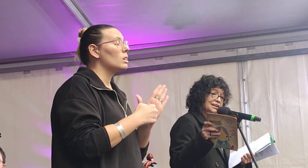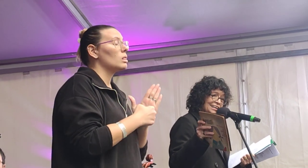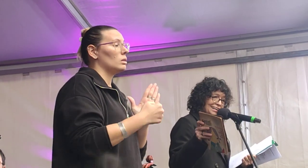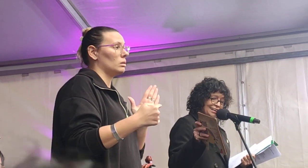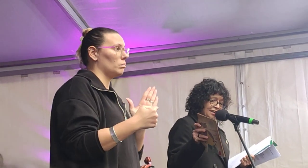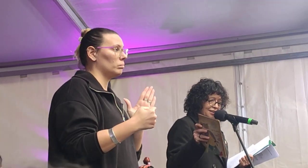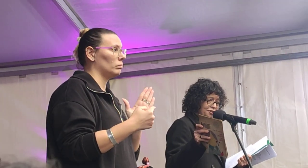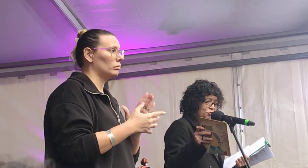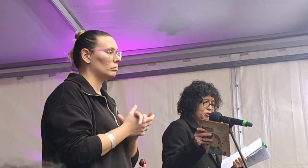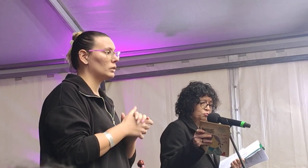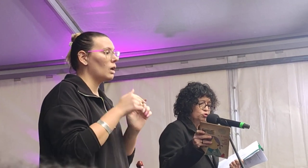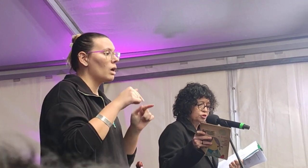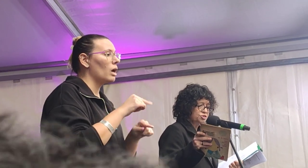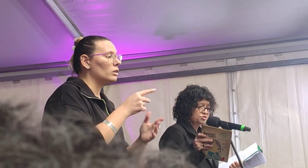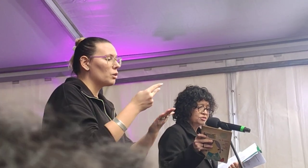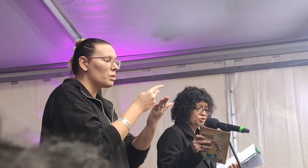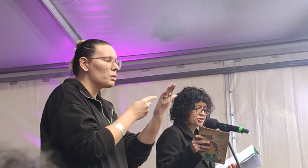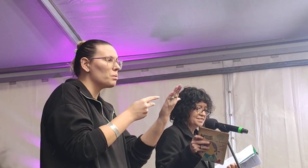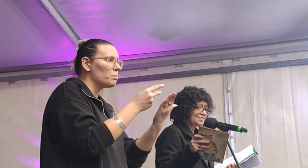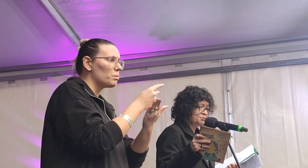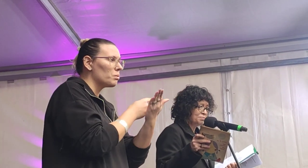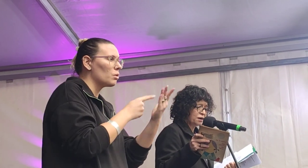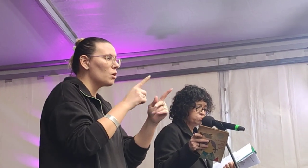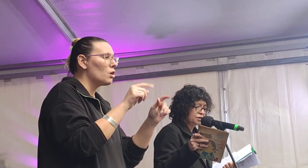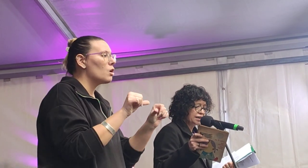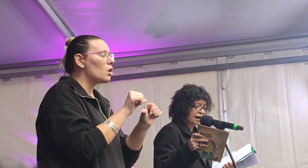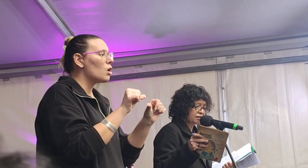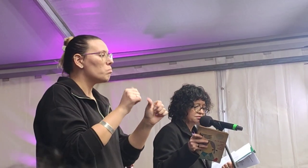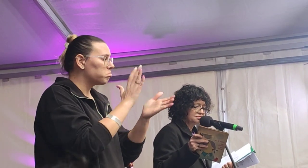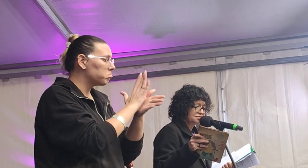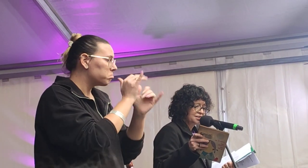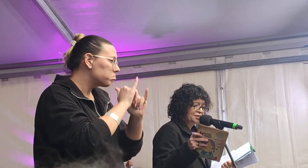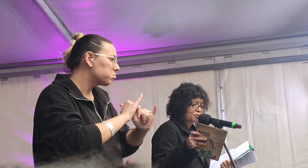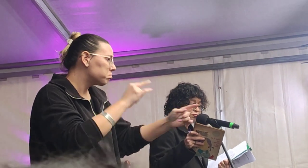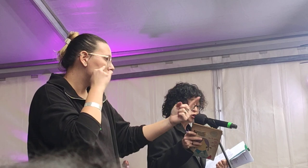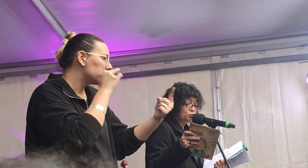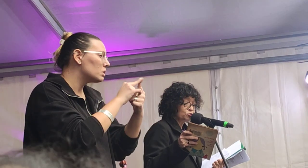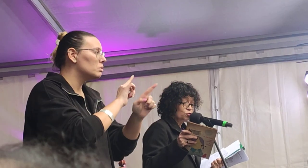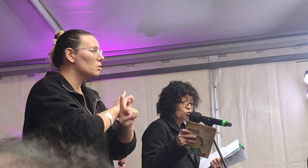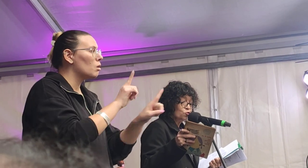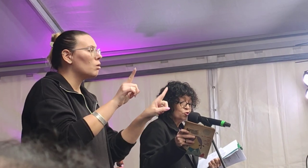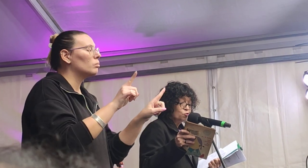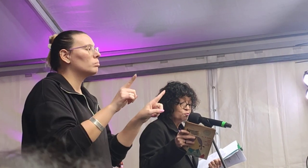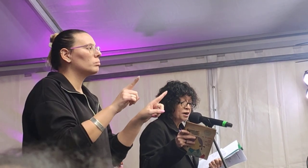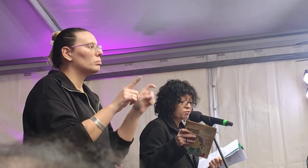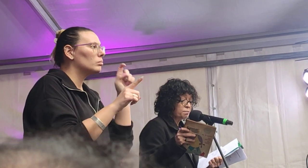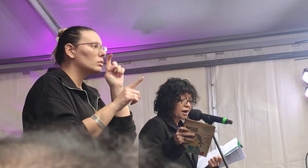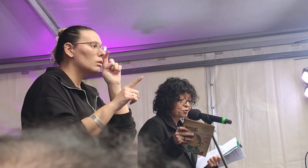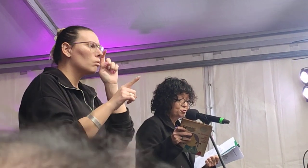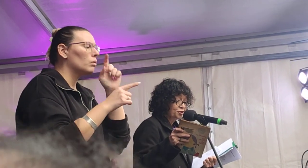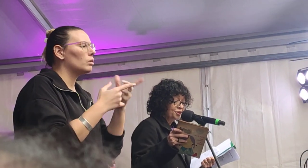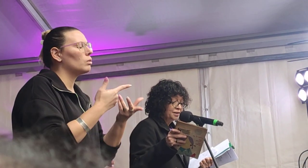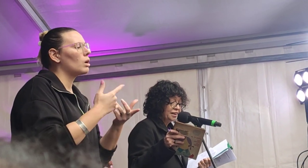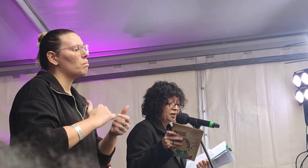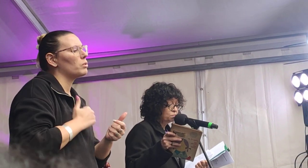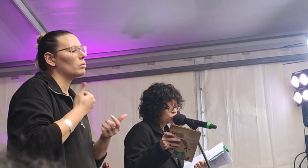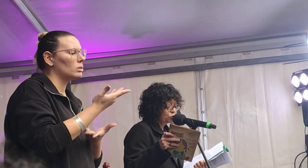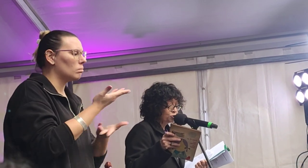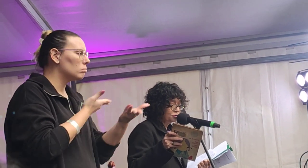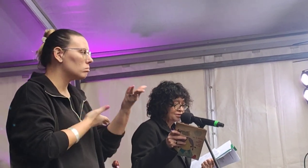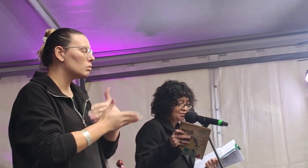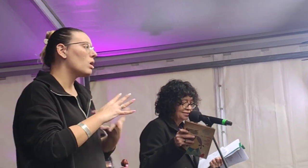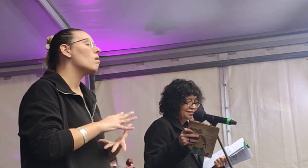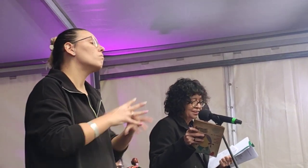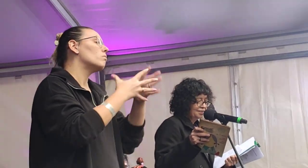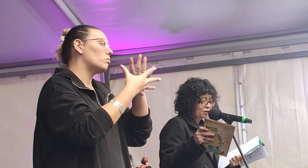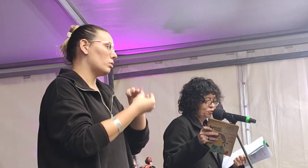así: estos dibujos no se hicieron para publicar, fueron un mano a mano, el